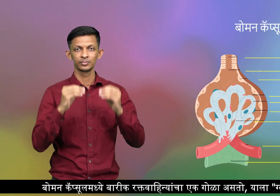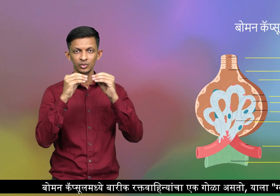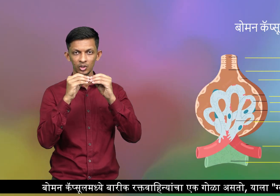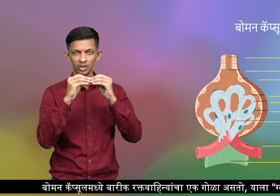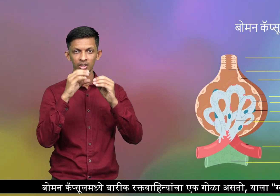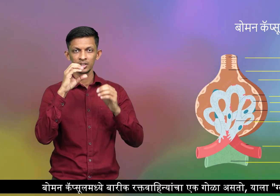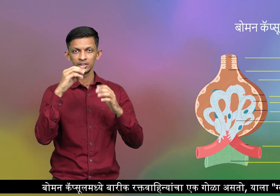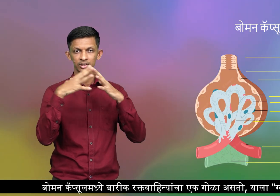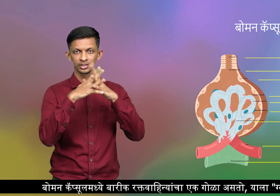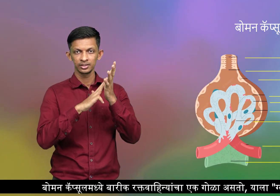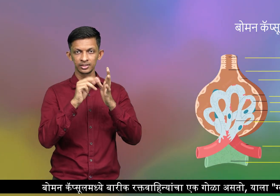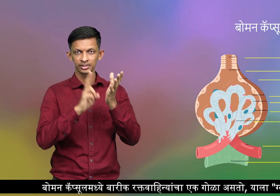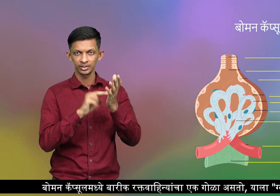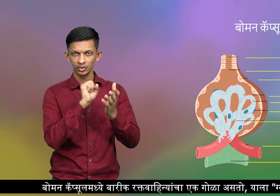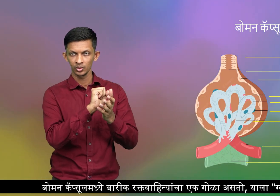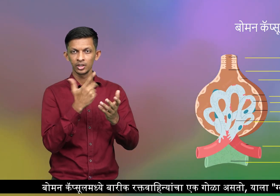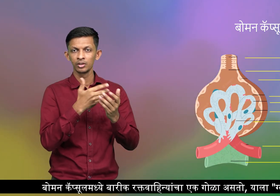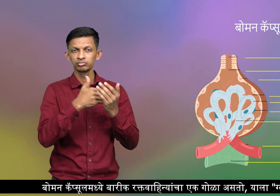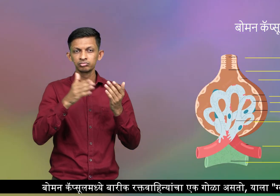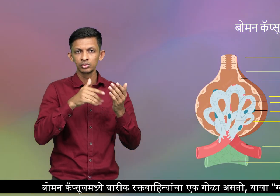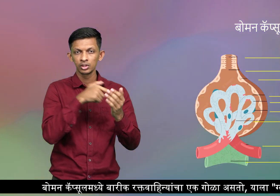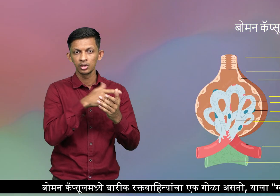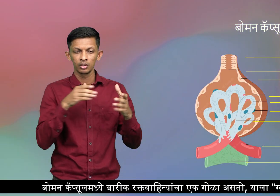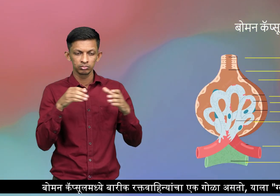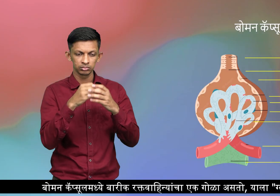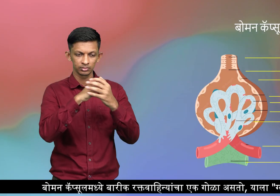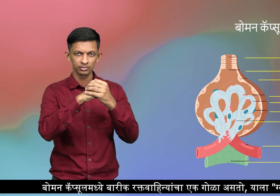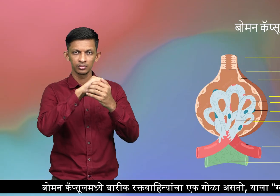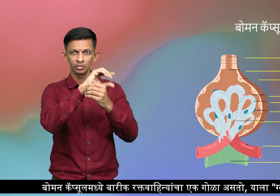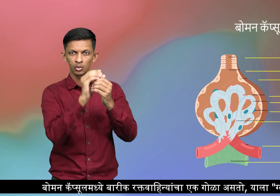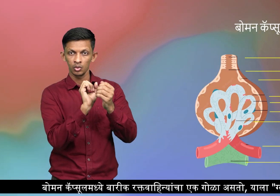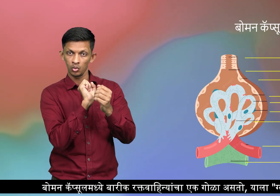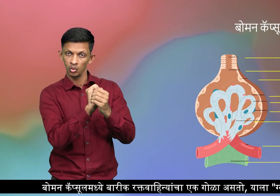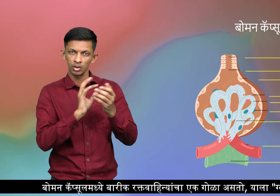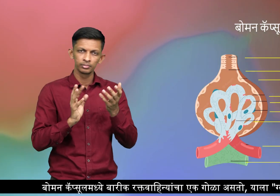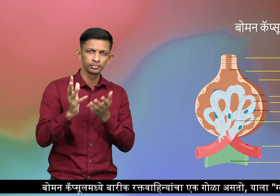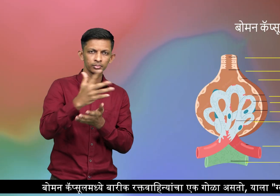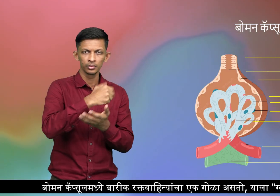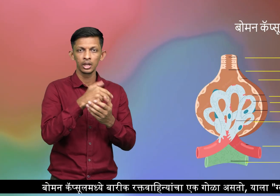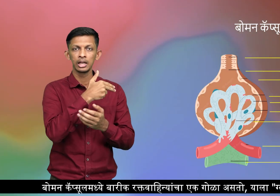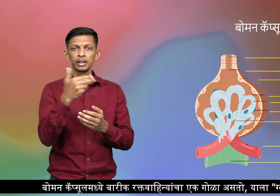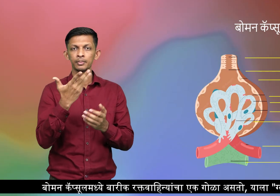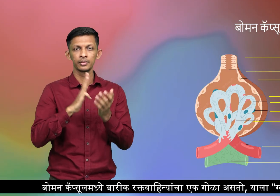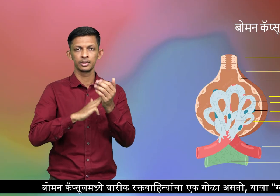बोमन कॅप्सूलमध्ये बारीक रक्तवाहिन्यांचा एक गोळा असतो. याला ग्लोमेर्युलस म्हणतात.